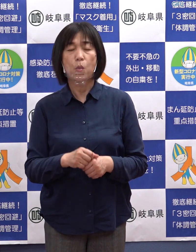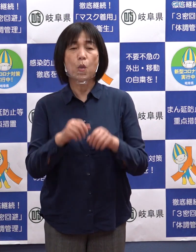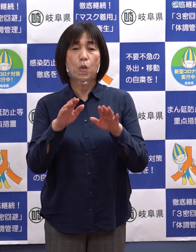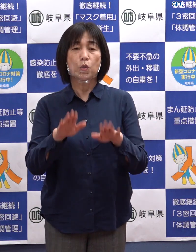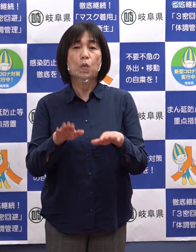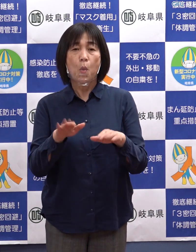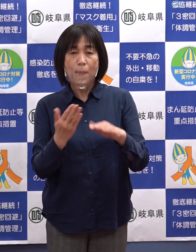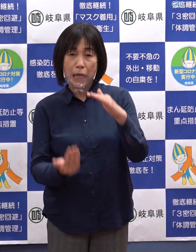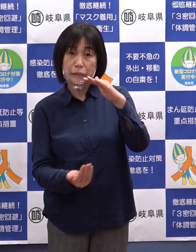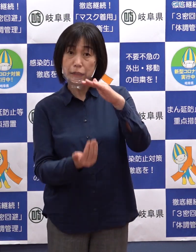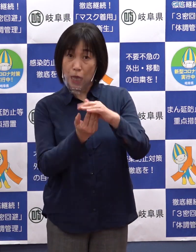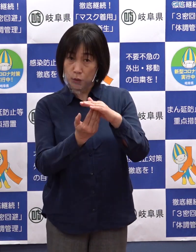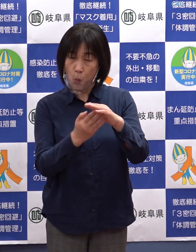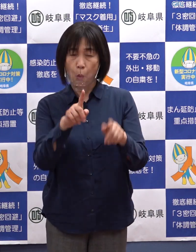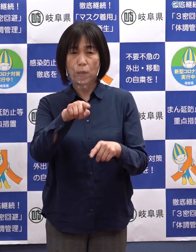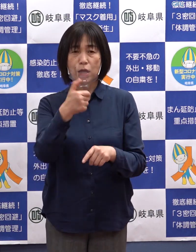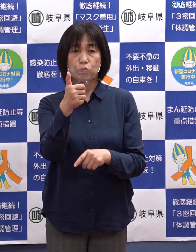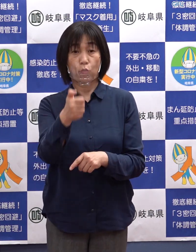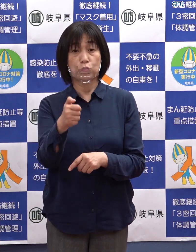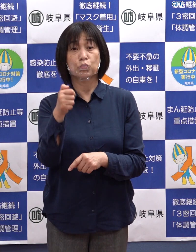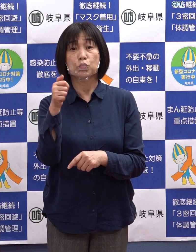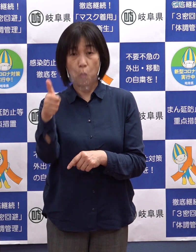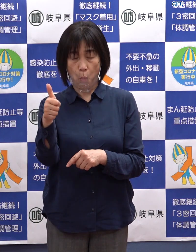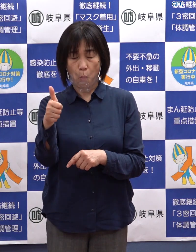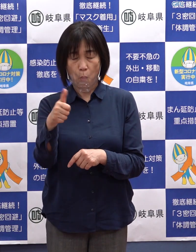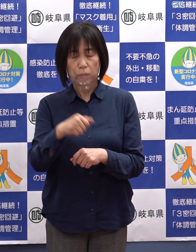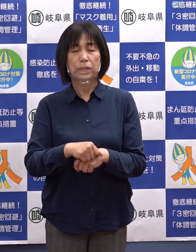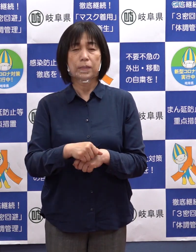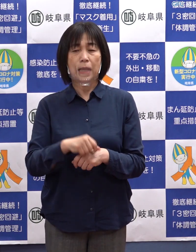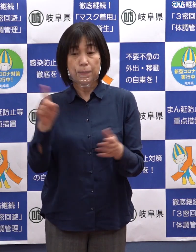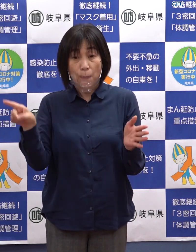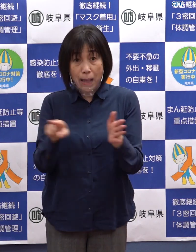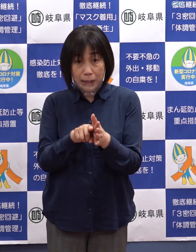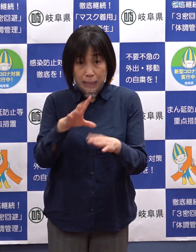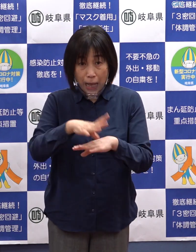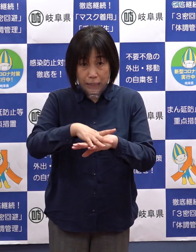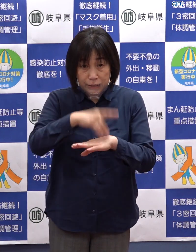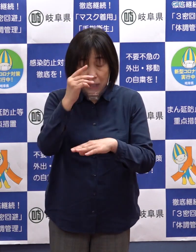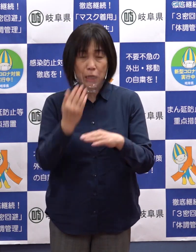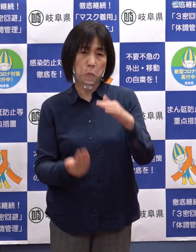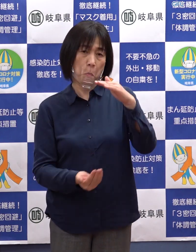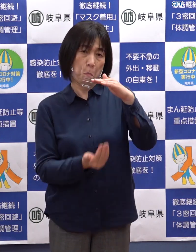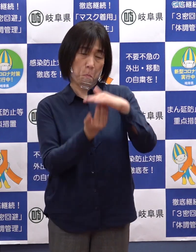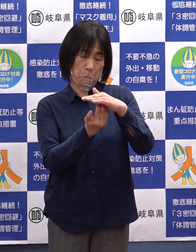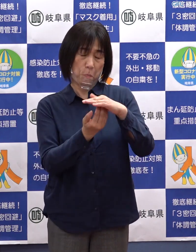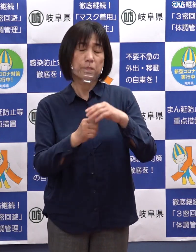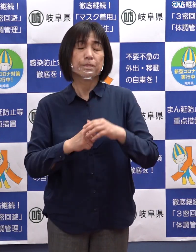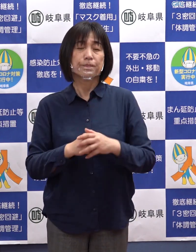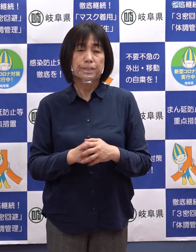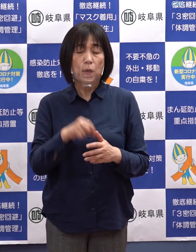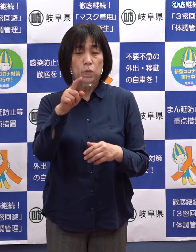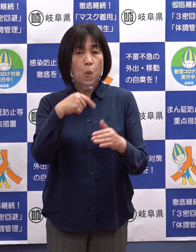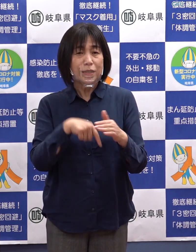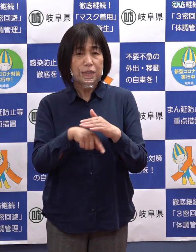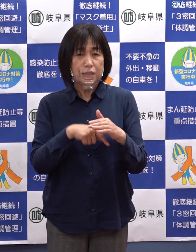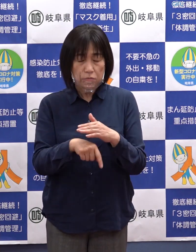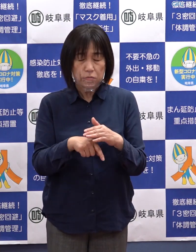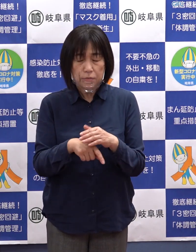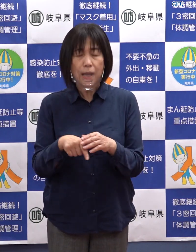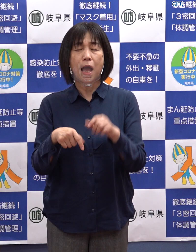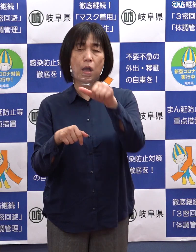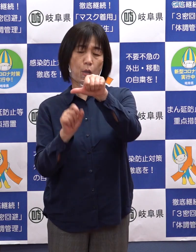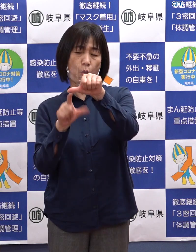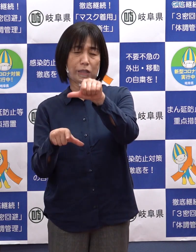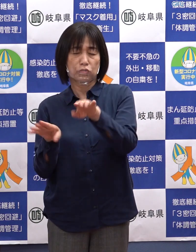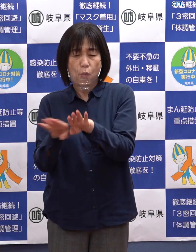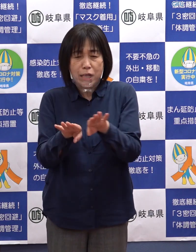150人台というのは初めてだったと思うんですが、はい、やはりこれ、遡って、やはり大型連休中の行動というのが影響しているの